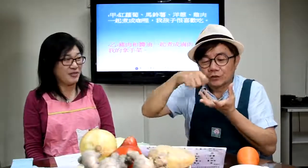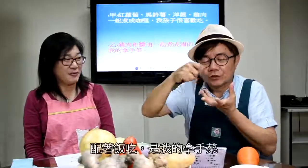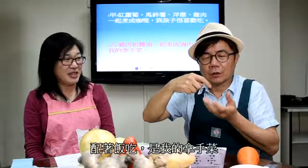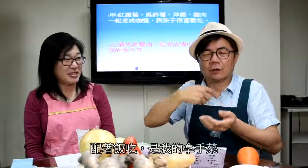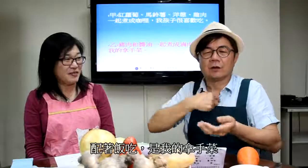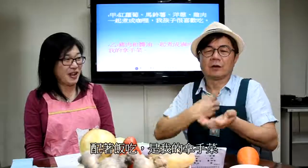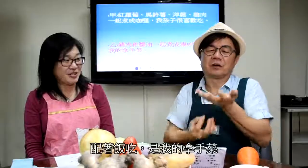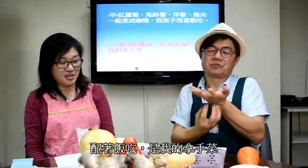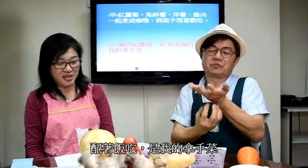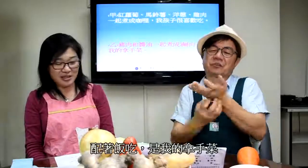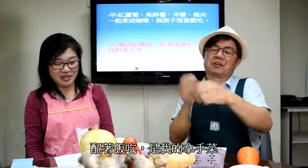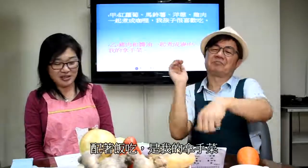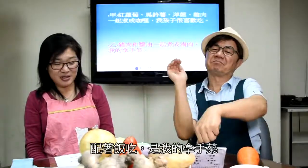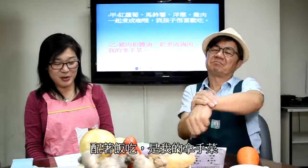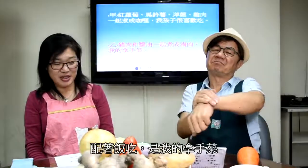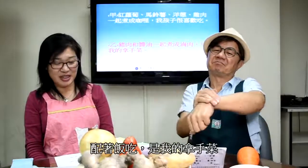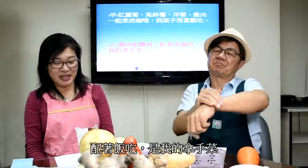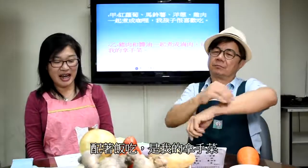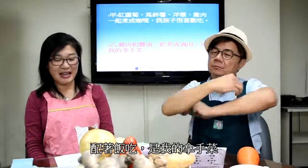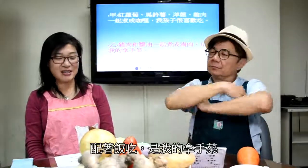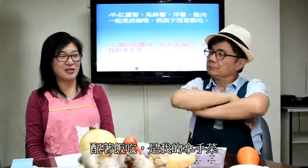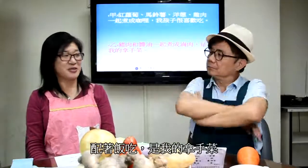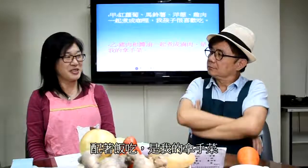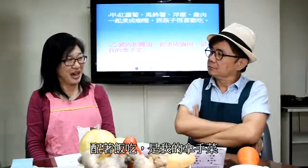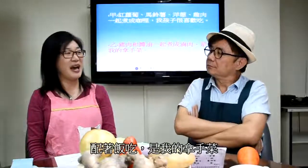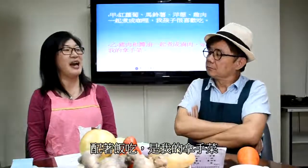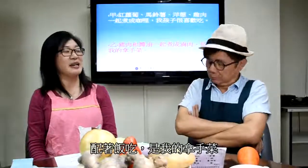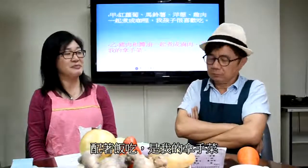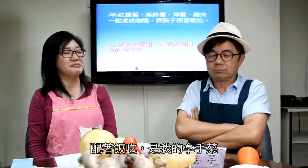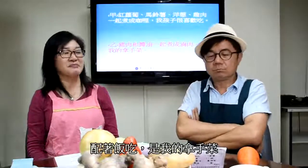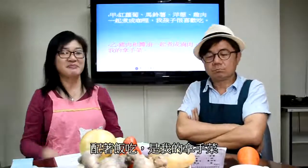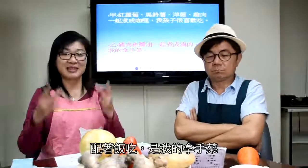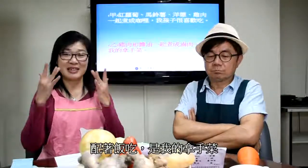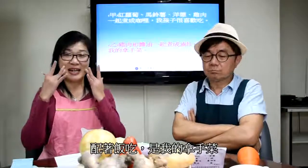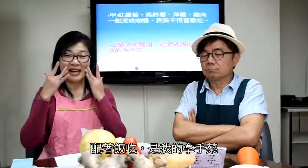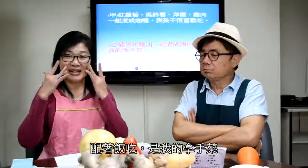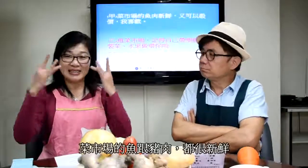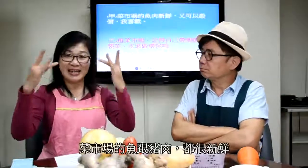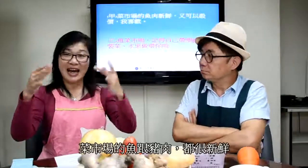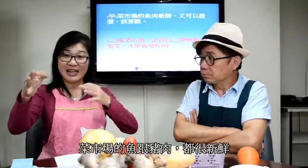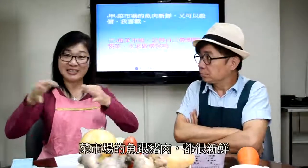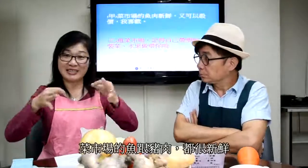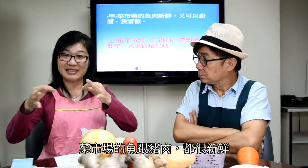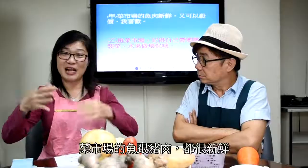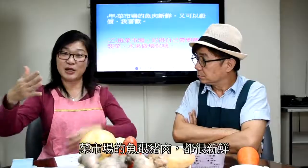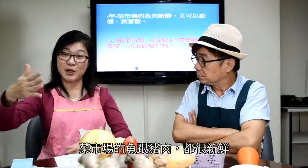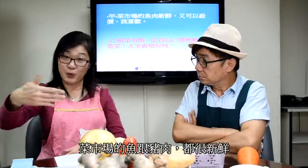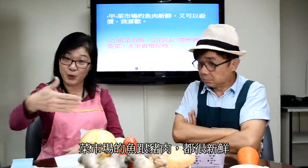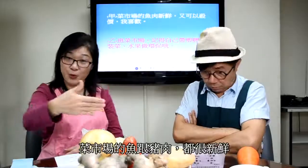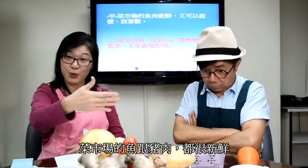配着饭吃，是我的拿手菜。菜